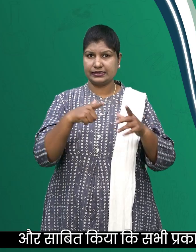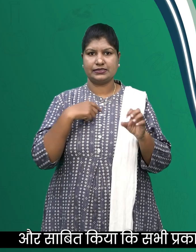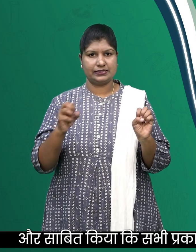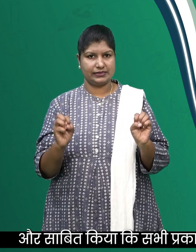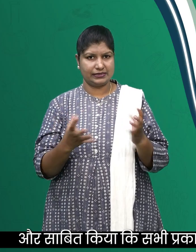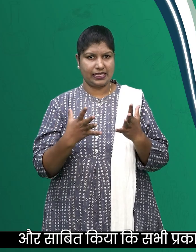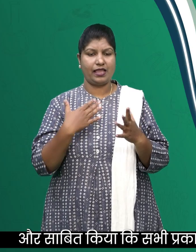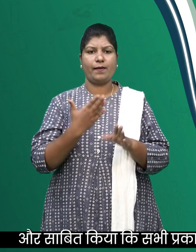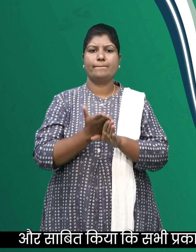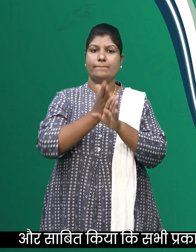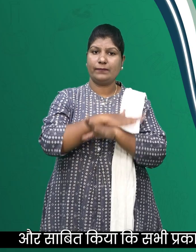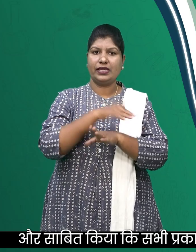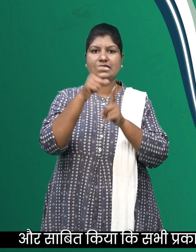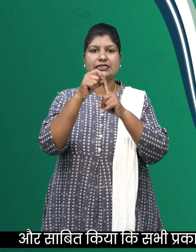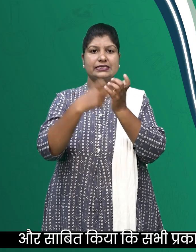हैं।